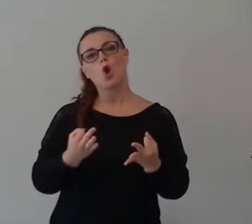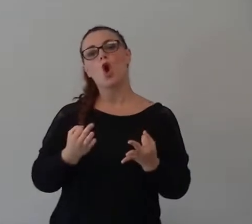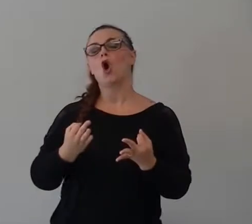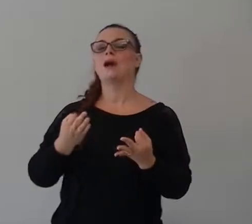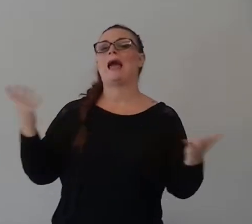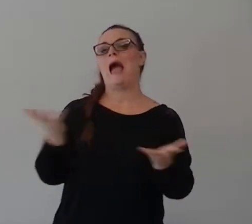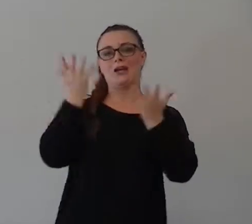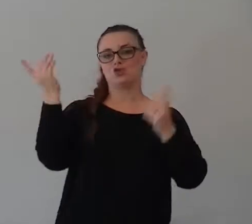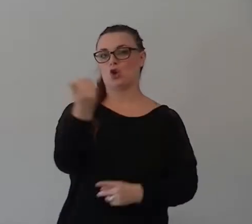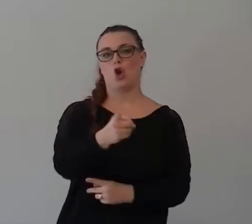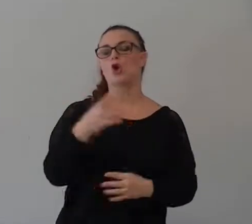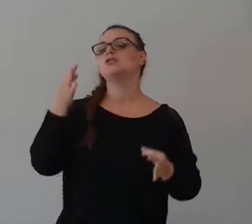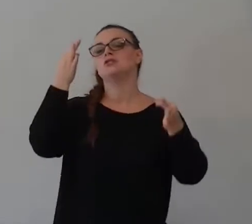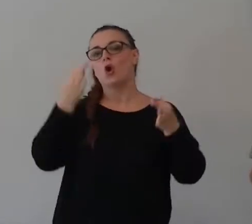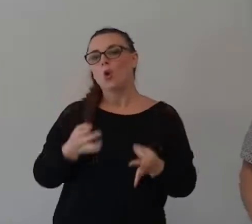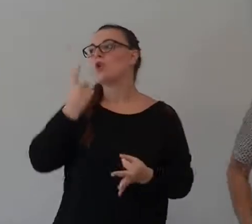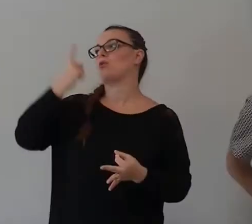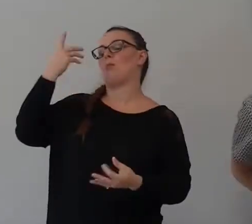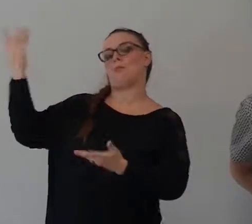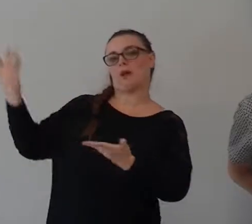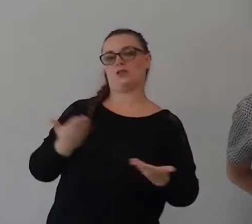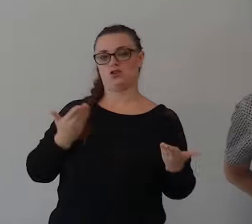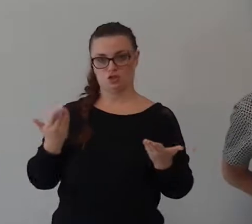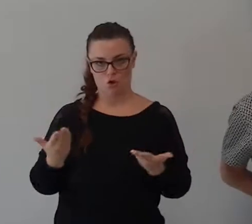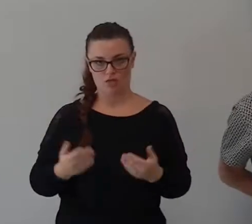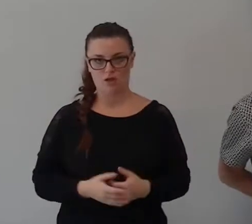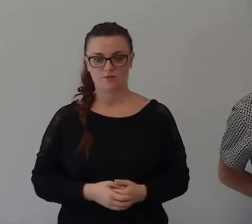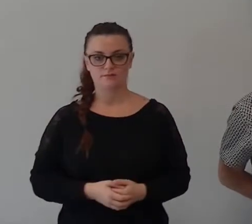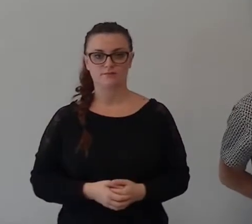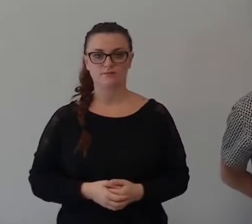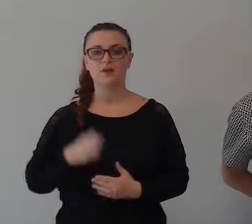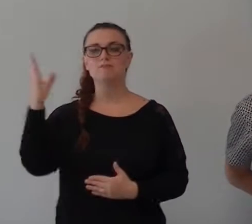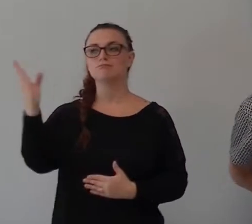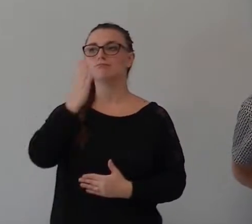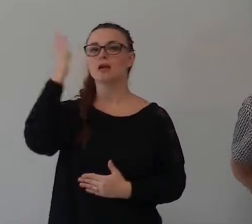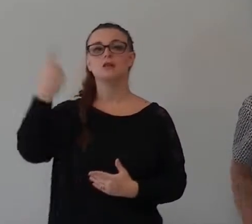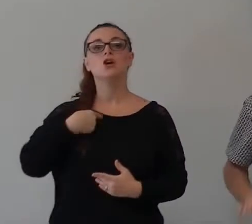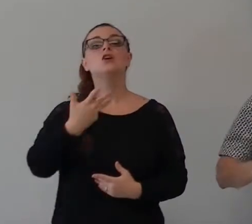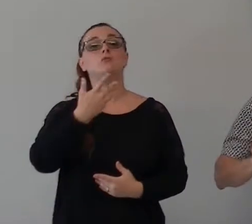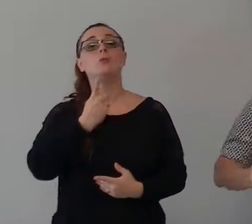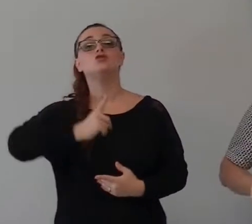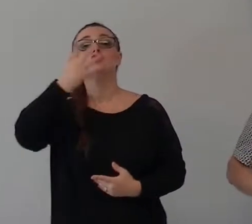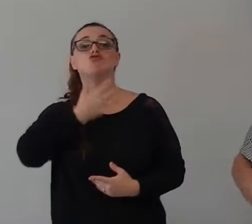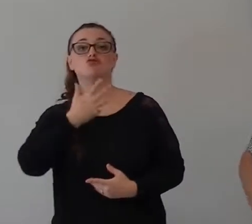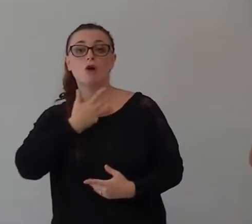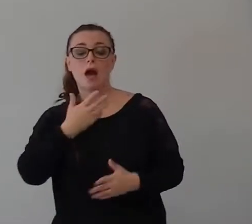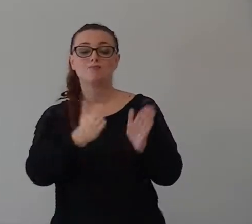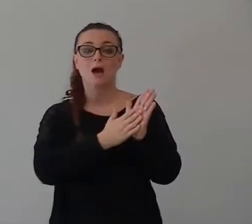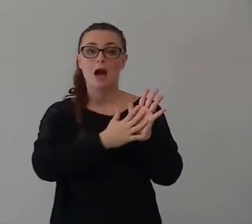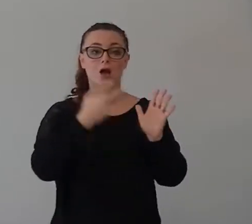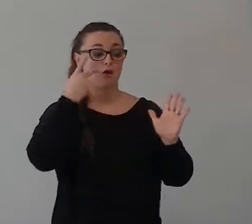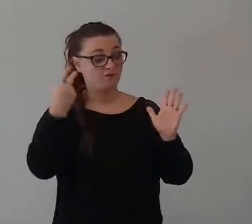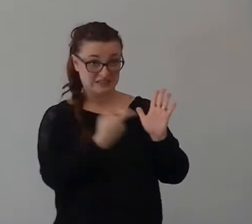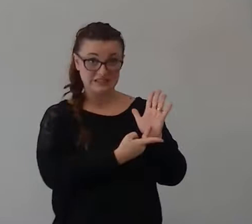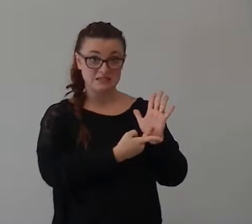è una benedizione di Dio. Vi ricordate che avevamo parlato che Dio ha una mano visibile, gli fa miracoli, e una mano invisibile, quella che non